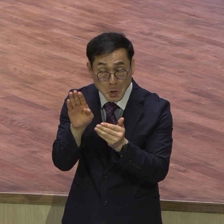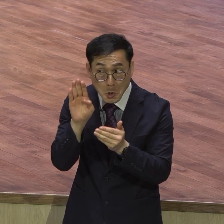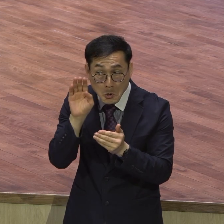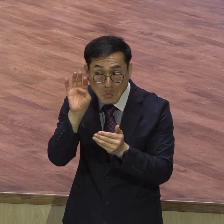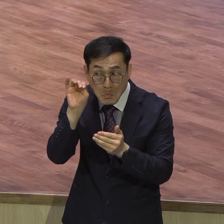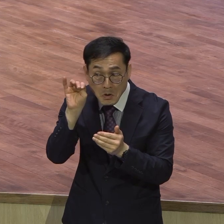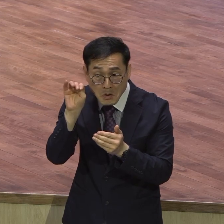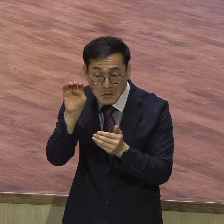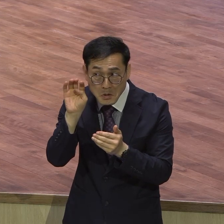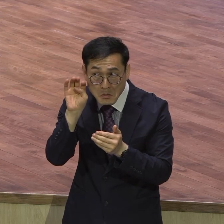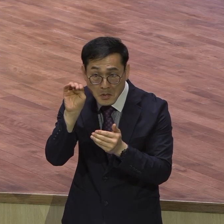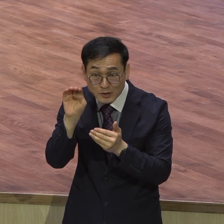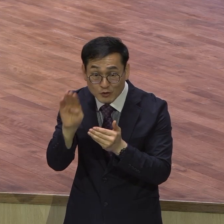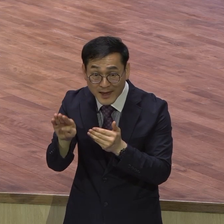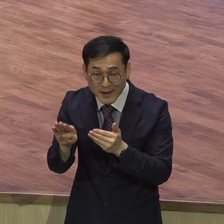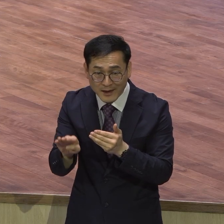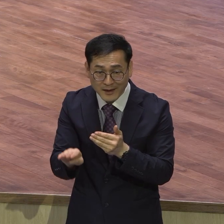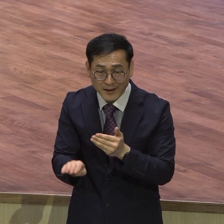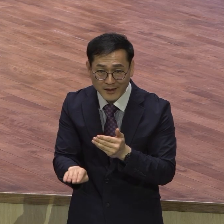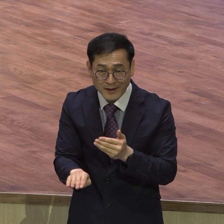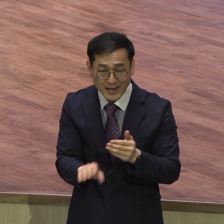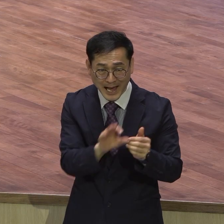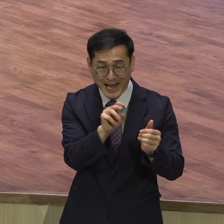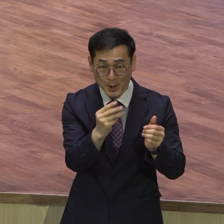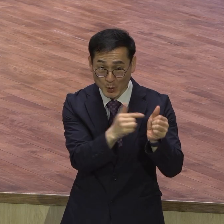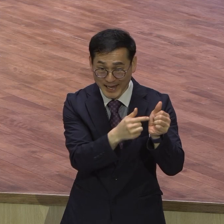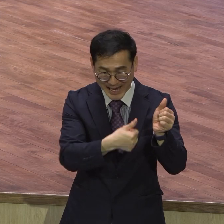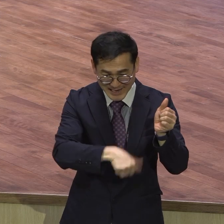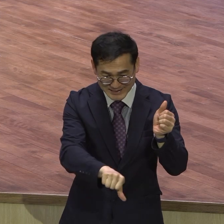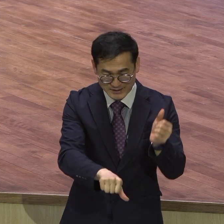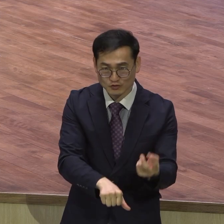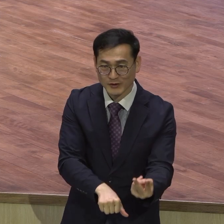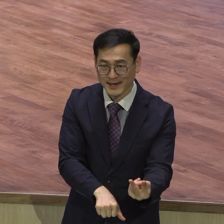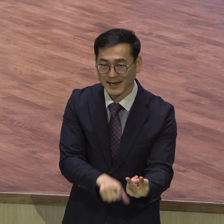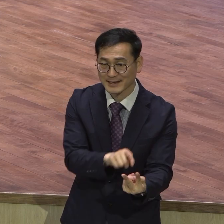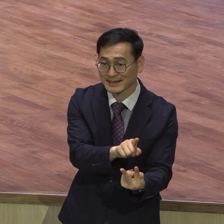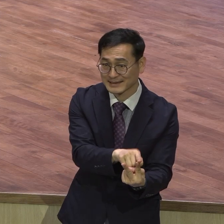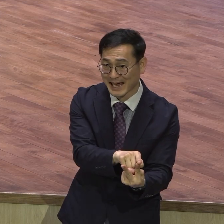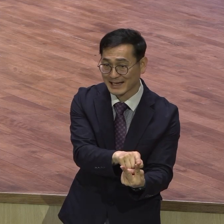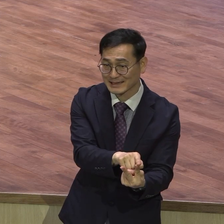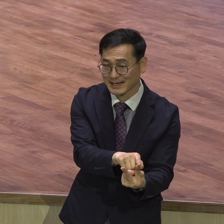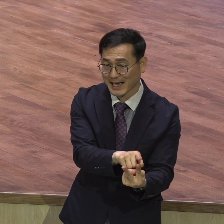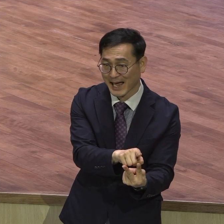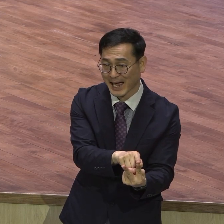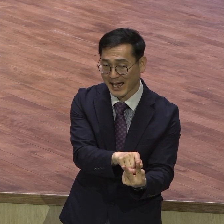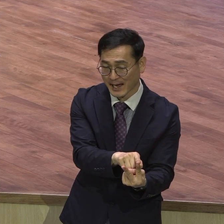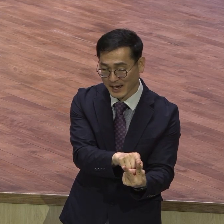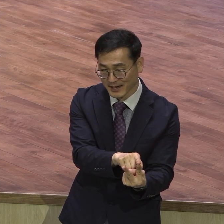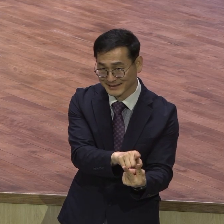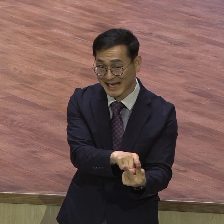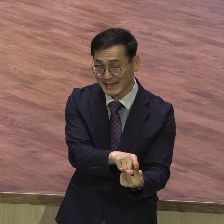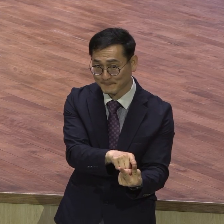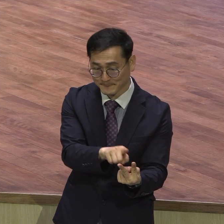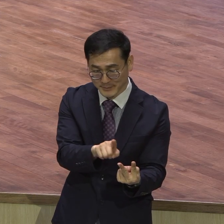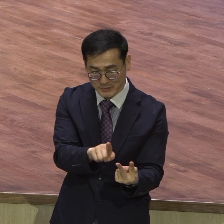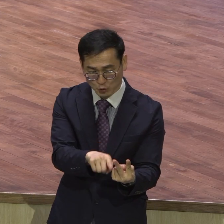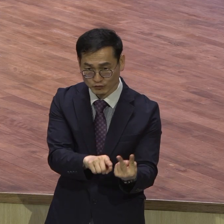얼마 되지도 않아서 아론의 아들 이 나답과 아비후가 죽음을 당하는 상황이